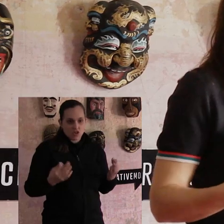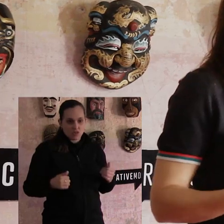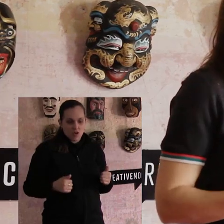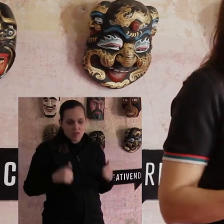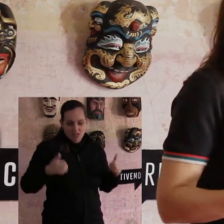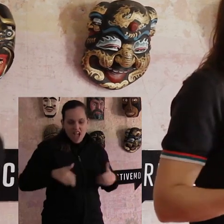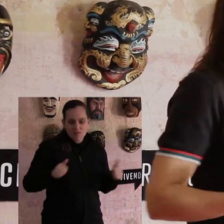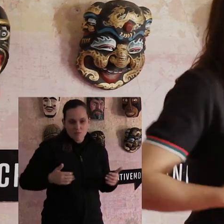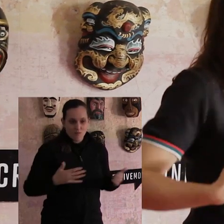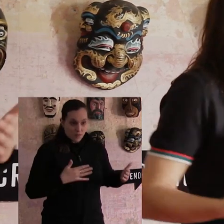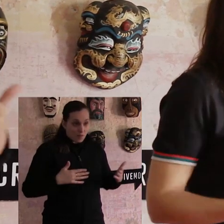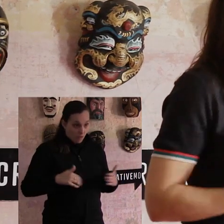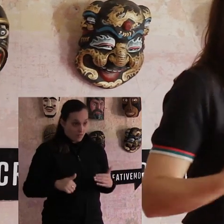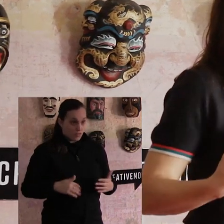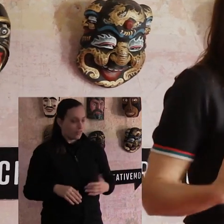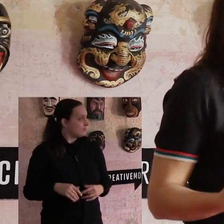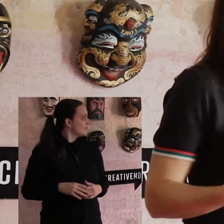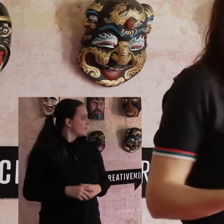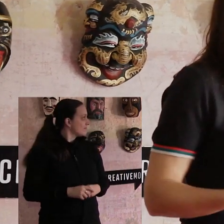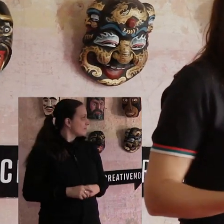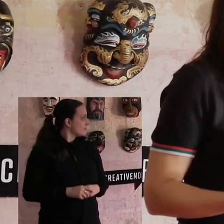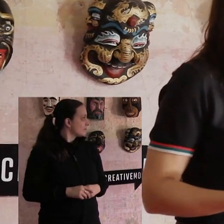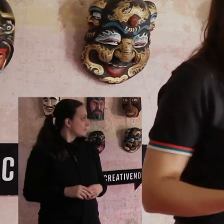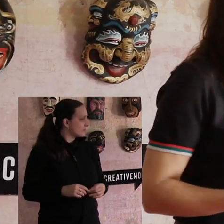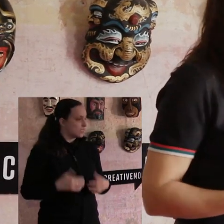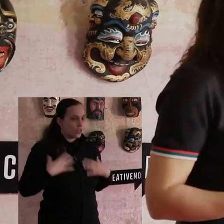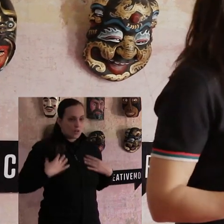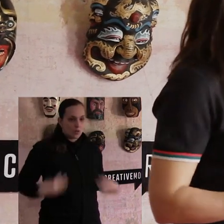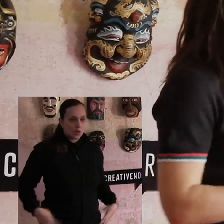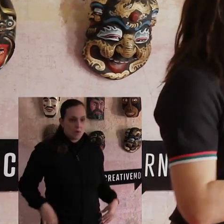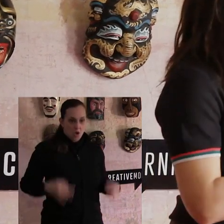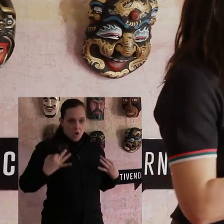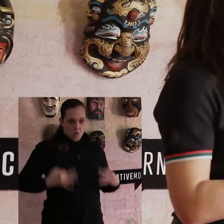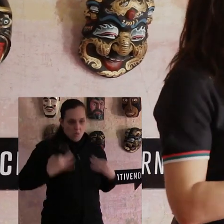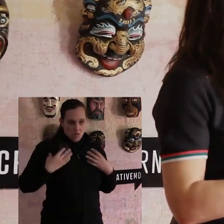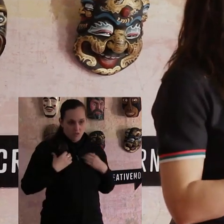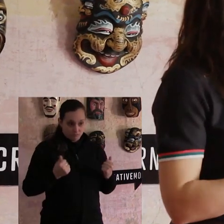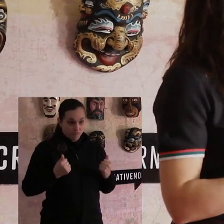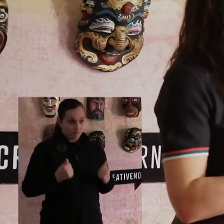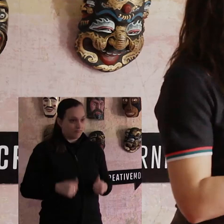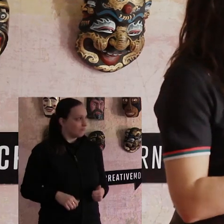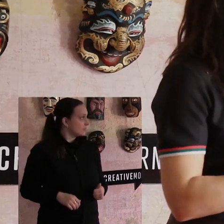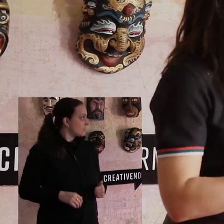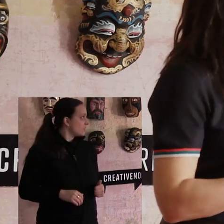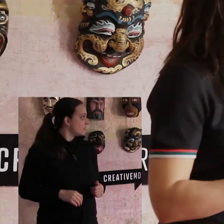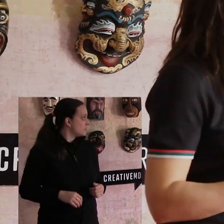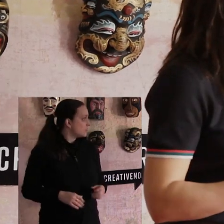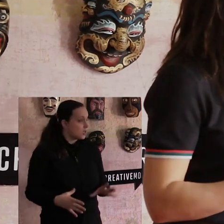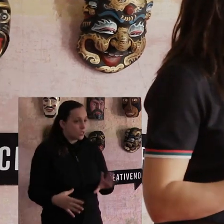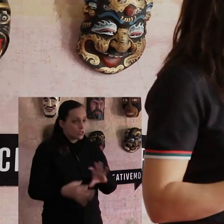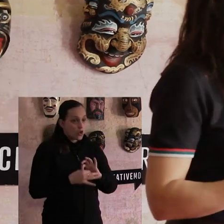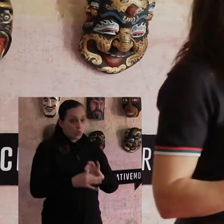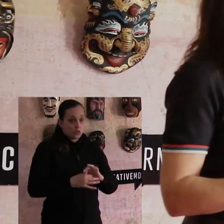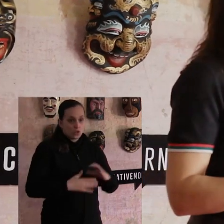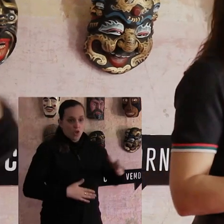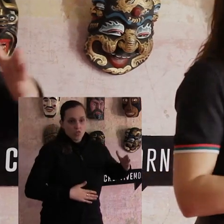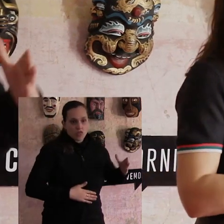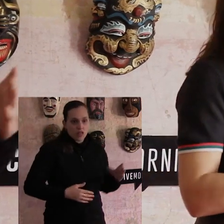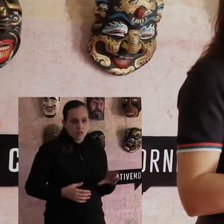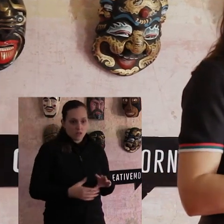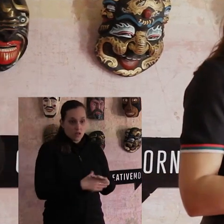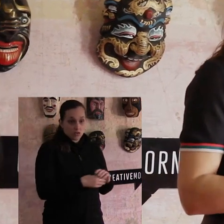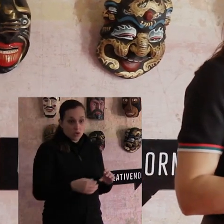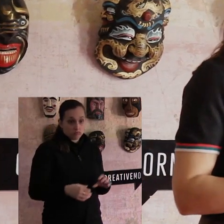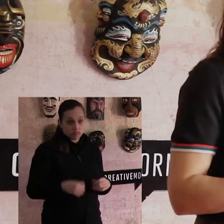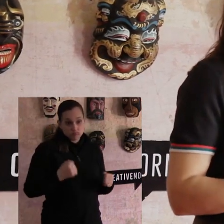lo recomiendo porque te deja muy bien el cuerpo. Entonces, haciendo esa fusión, hago una investigación,